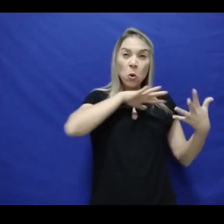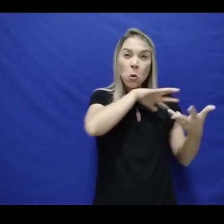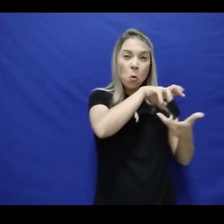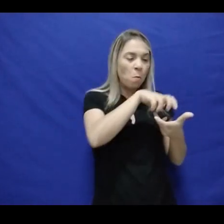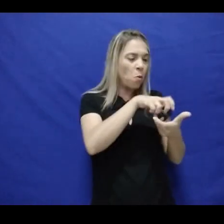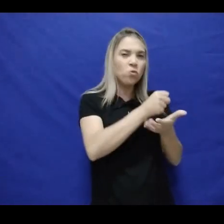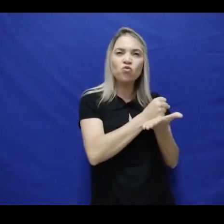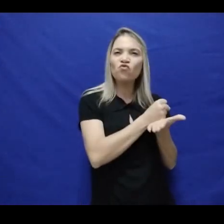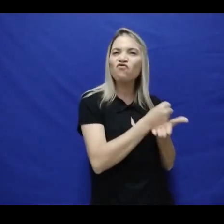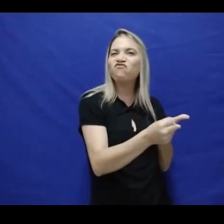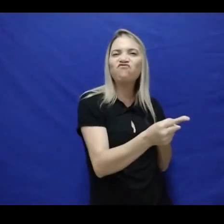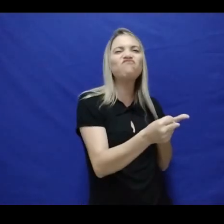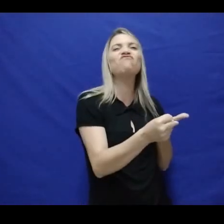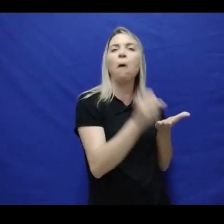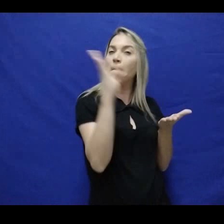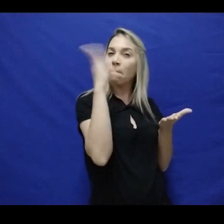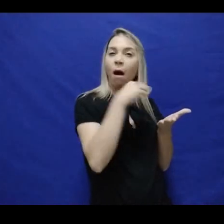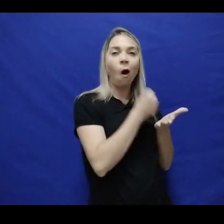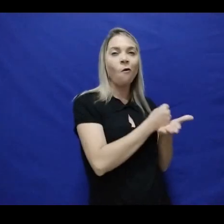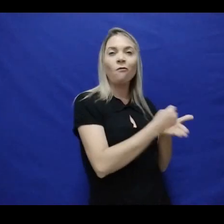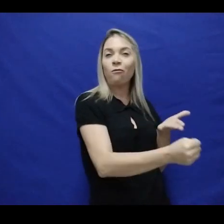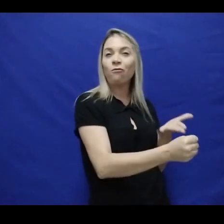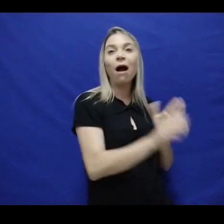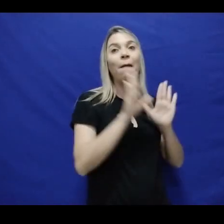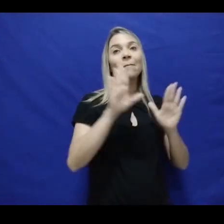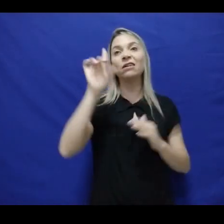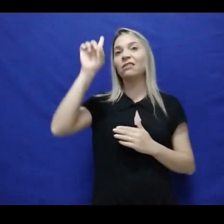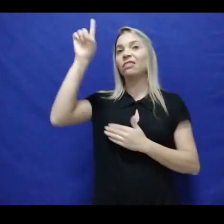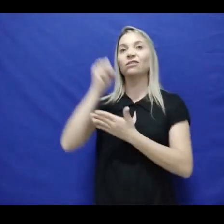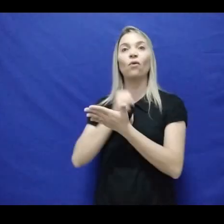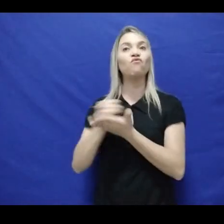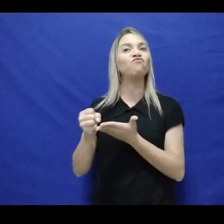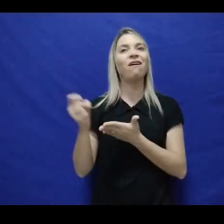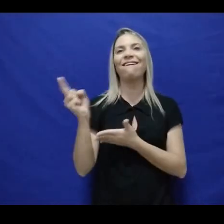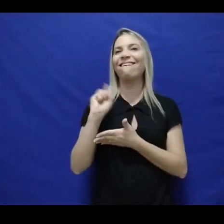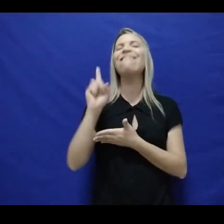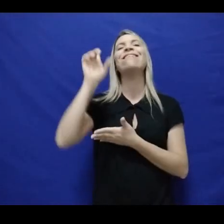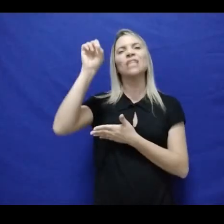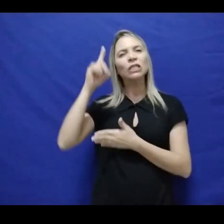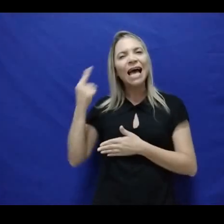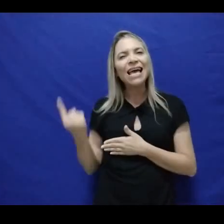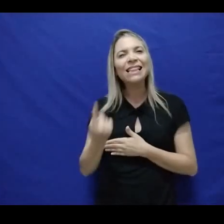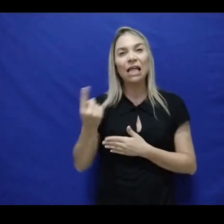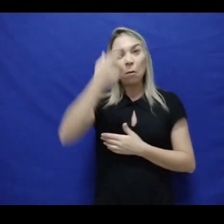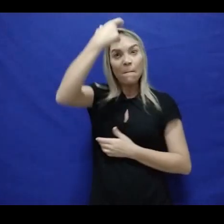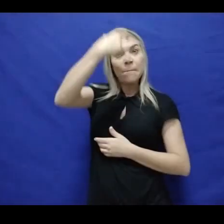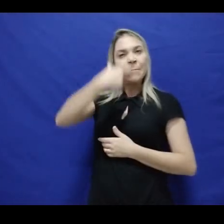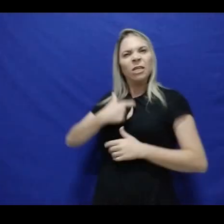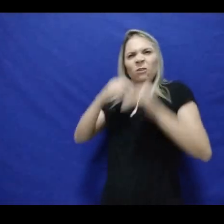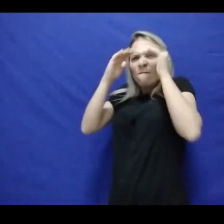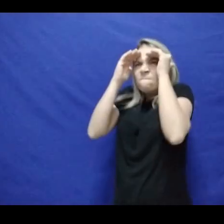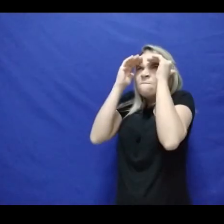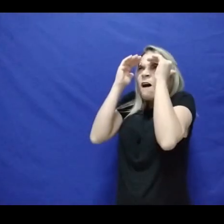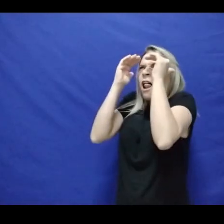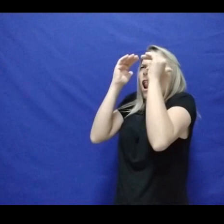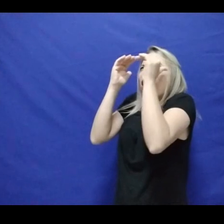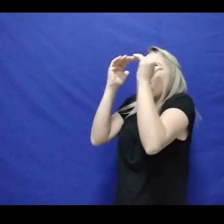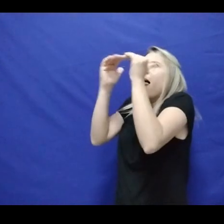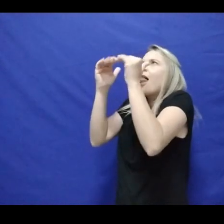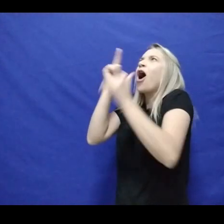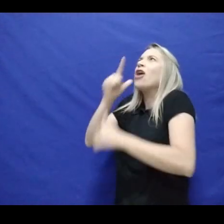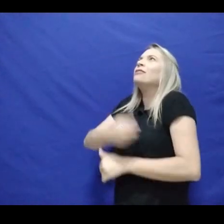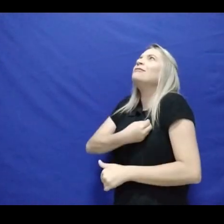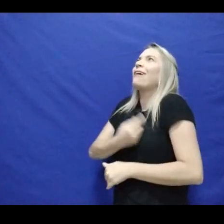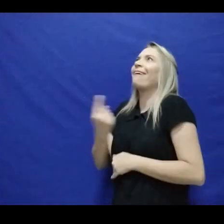Ora, o mundo passa, bem como a sua concupiscência, aquele, porém, que faz a vontade